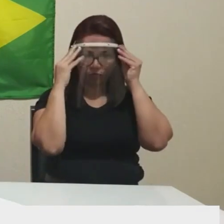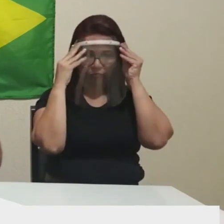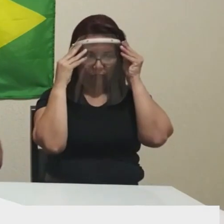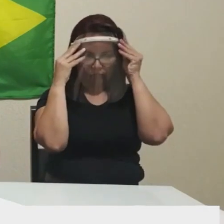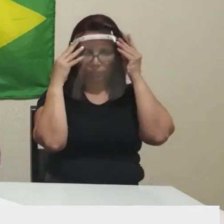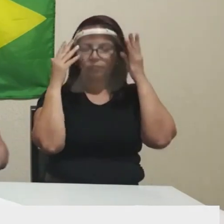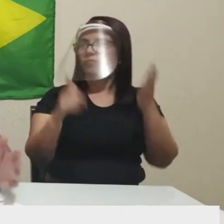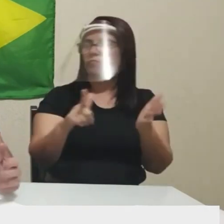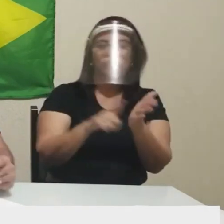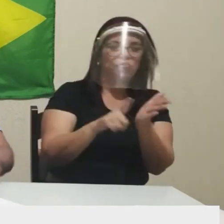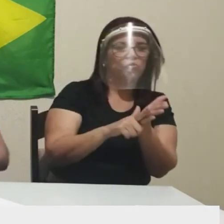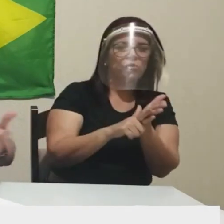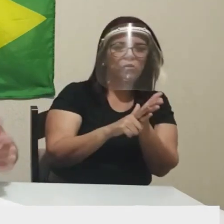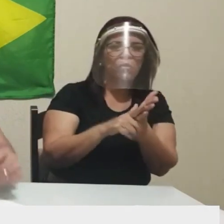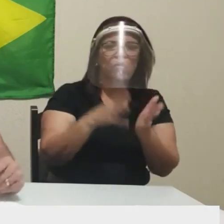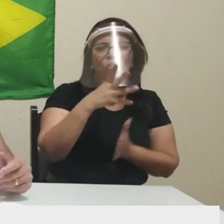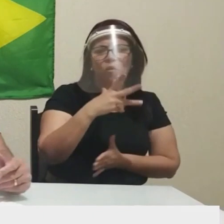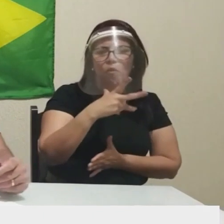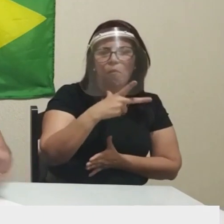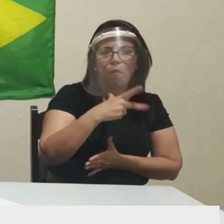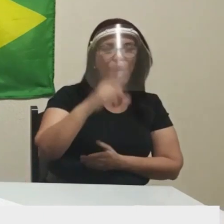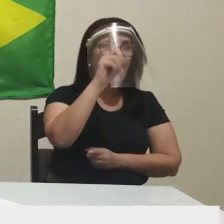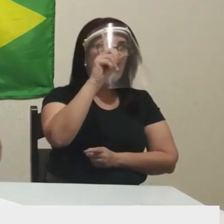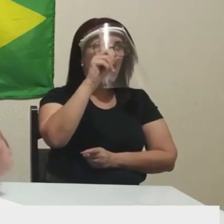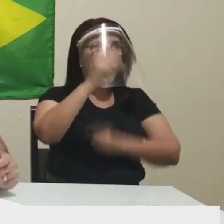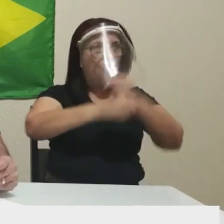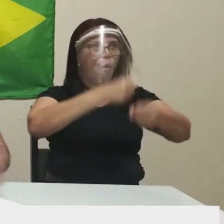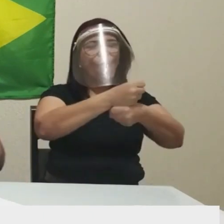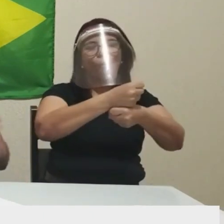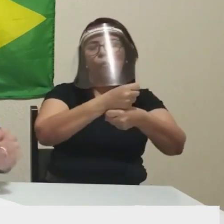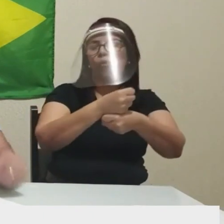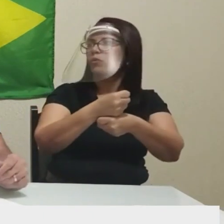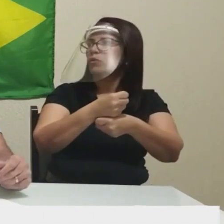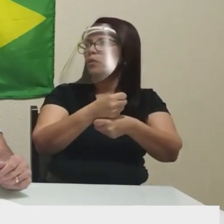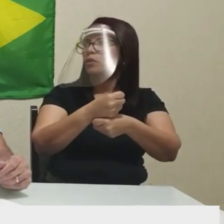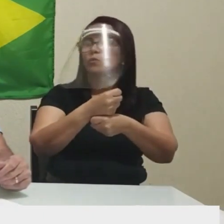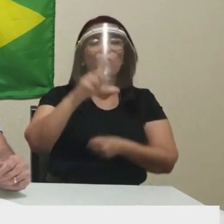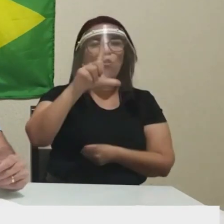que essa cédula leva um ano para ser preparada. E já essa estava preparada ao Lobo Guará.